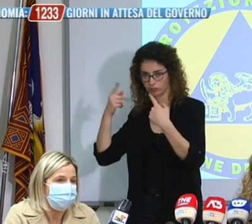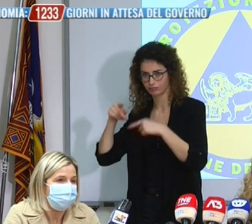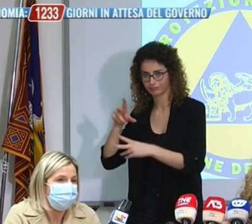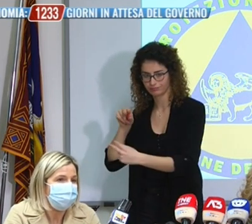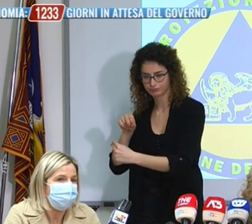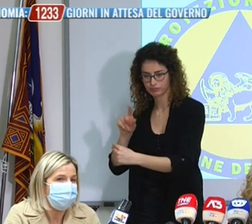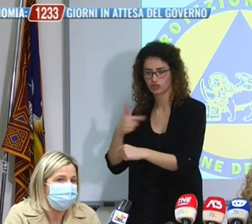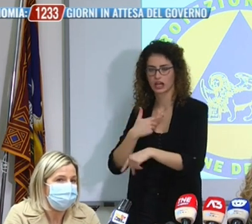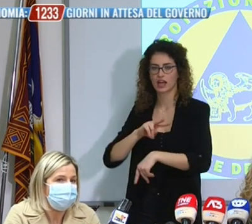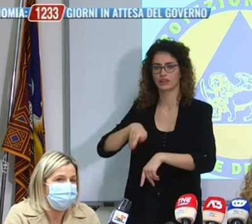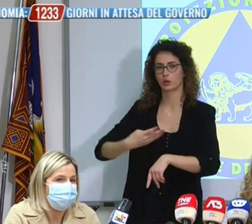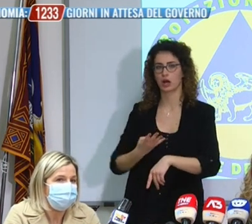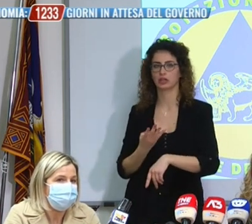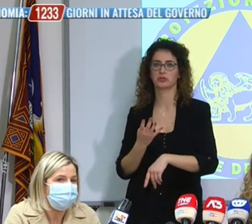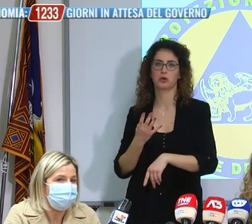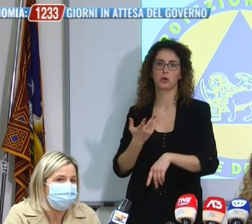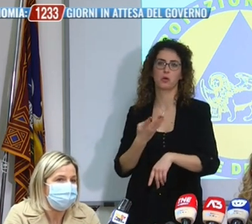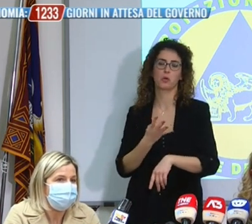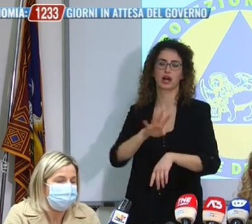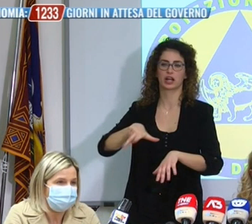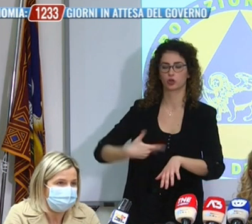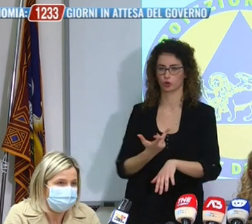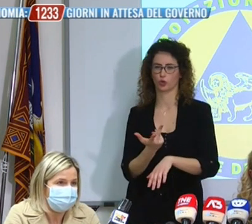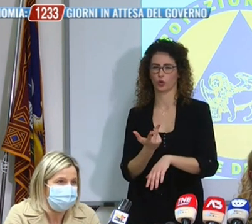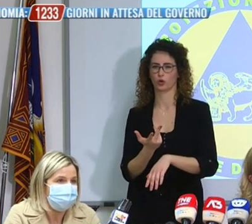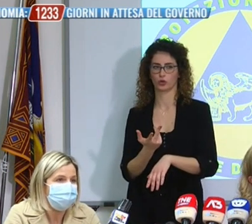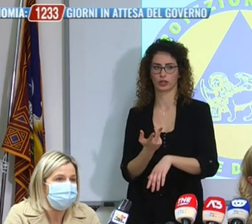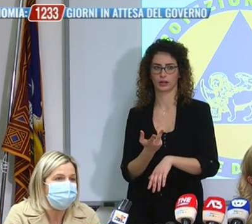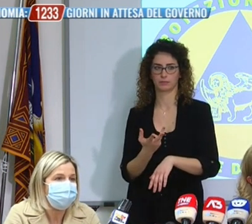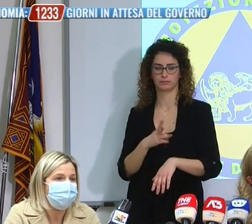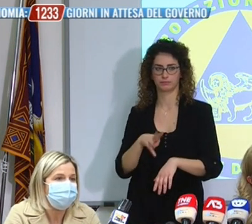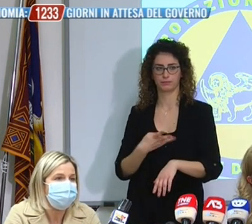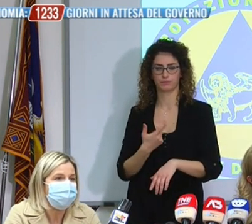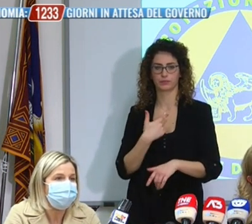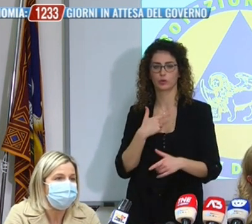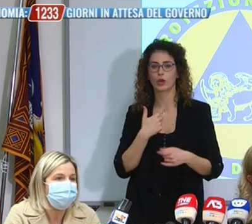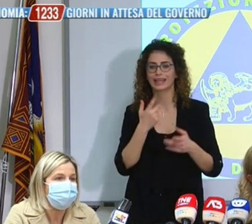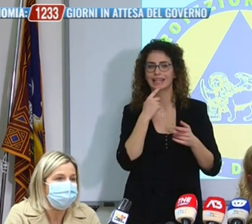24-48 ore perché poi parta questo tipo di provvedimento.